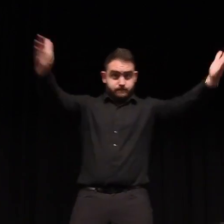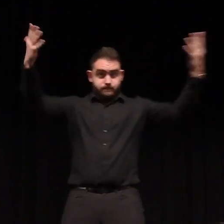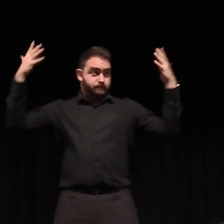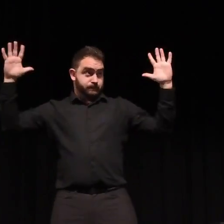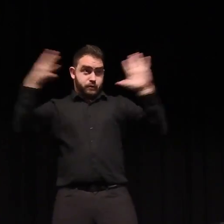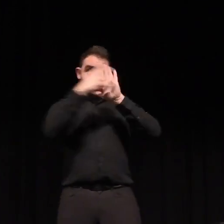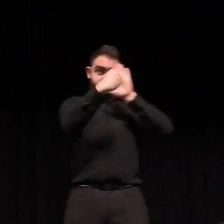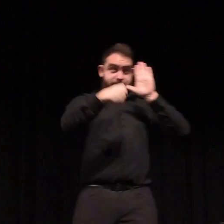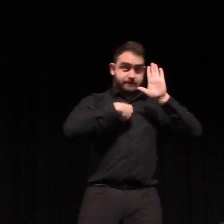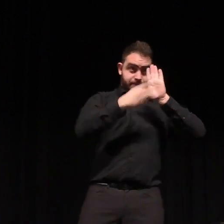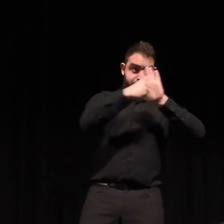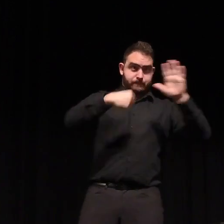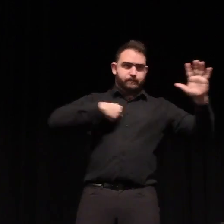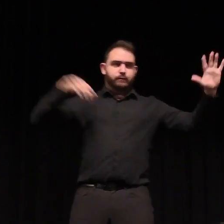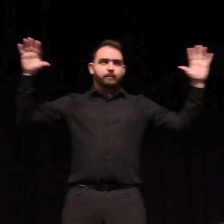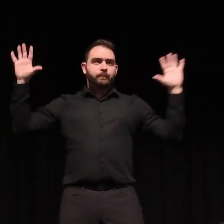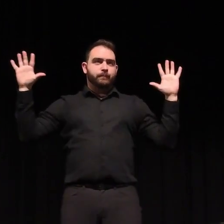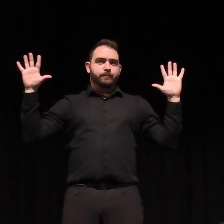Amenez-les vers votre cœur.